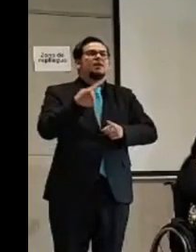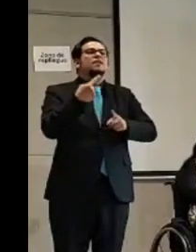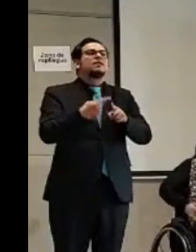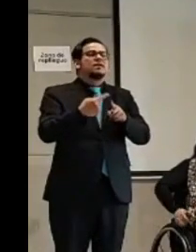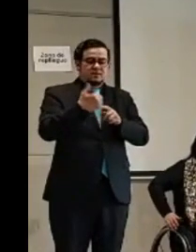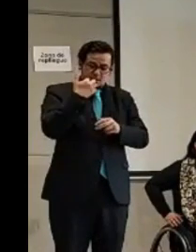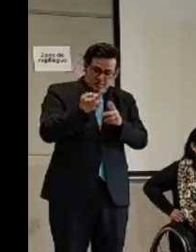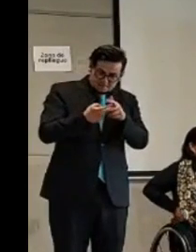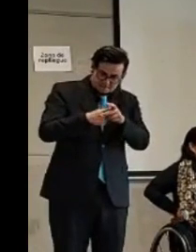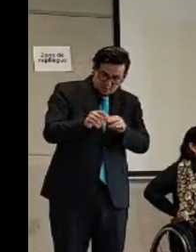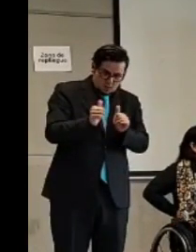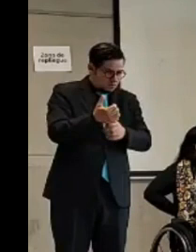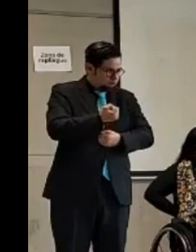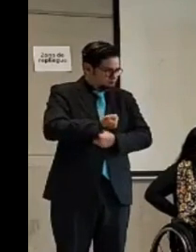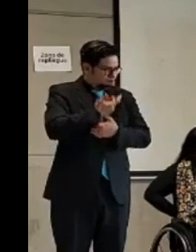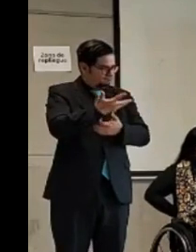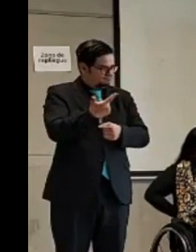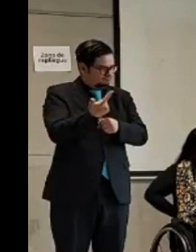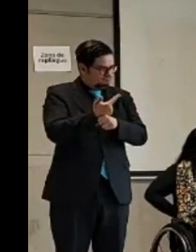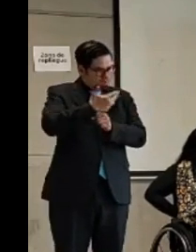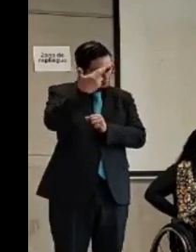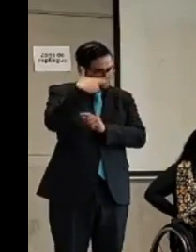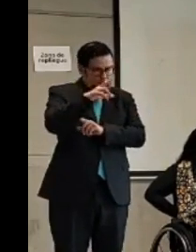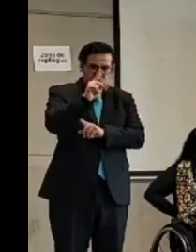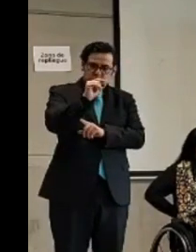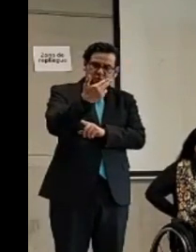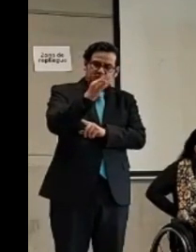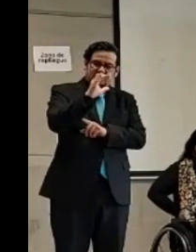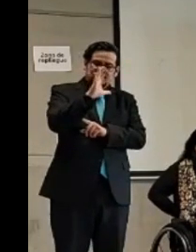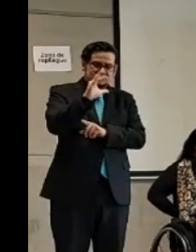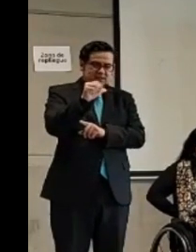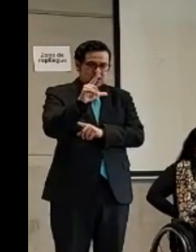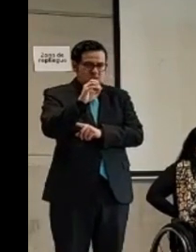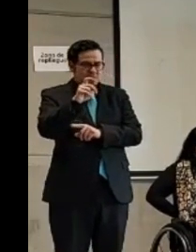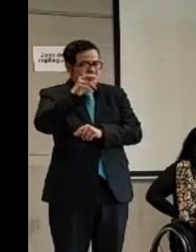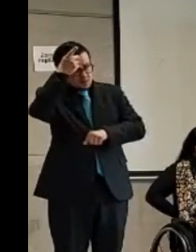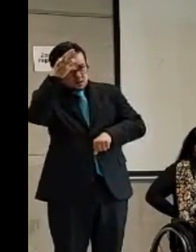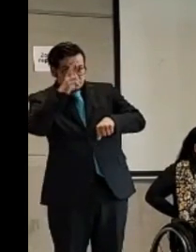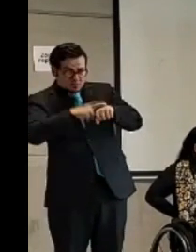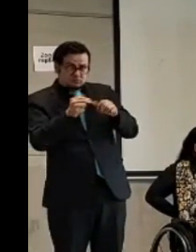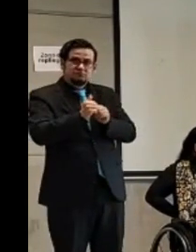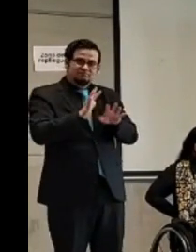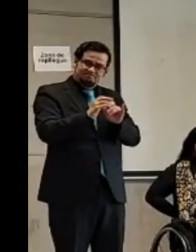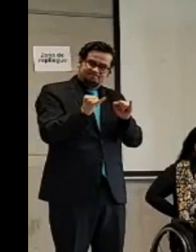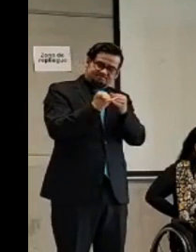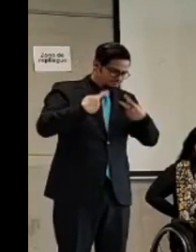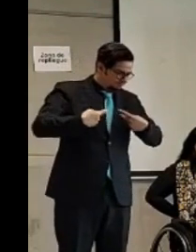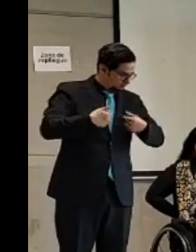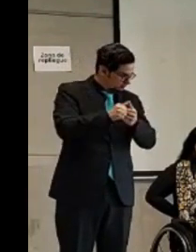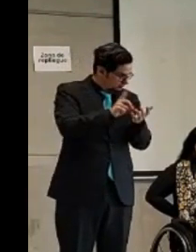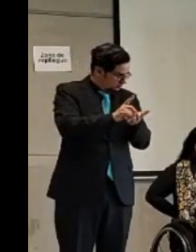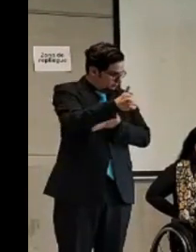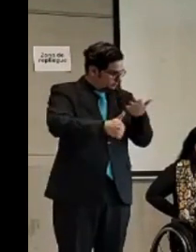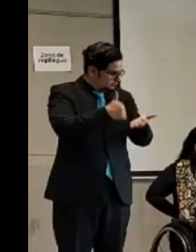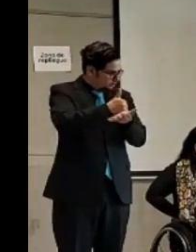Quiero empezar con el mensaje de la licenciada Don Francisca López Gutiérrez directora del Instituto para las Personas